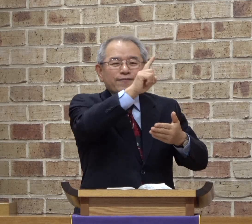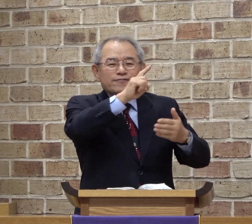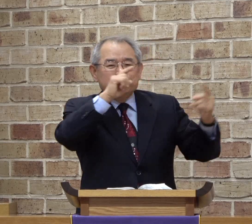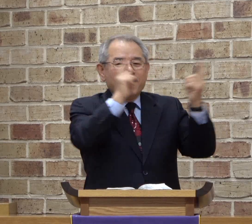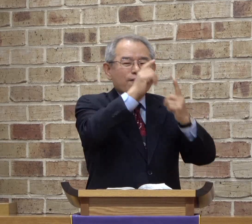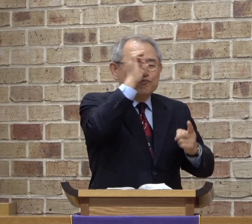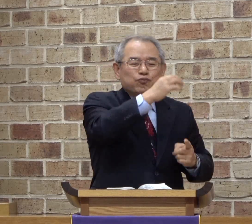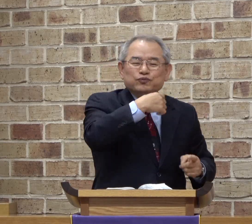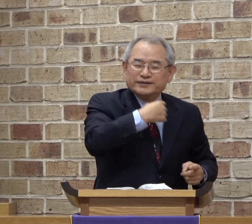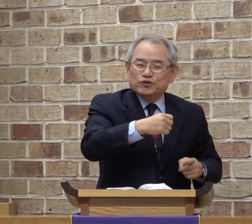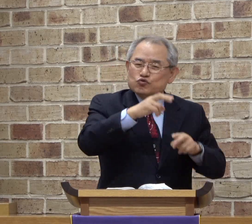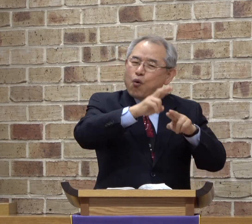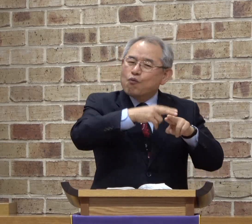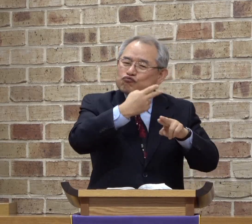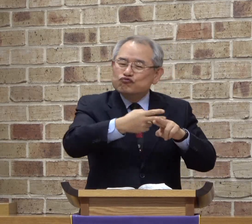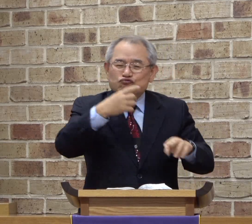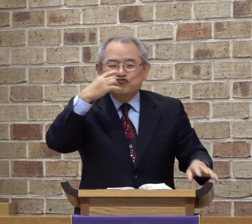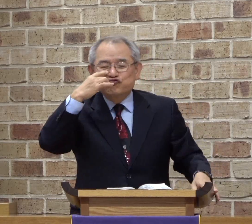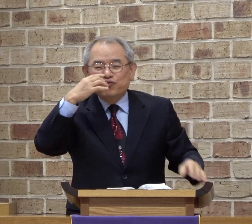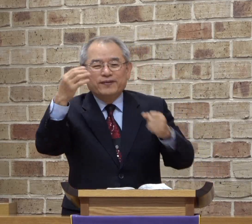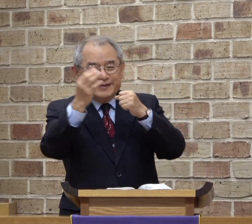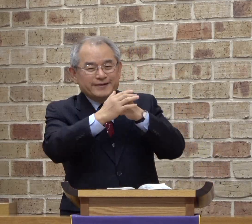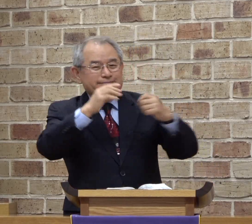노인은 그 청년에게 이야기합니다. 내가 선물을 줄게.